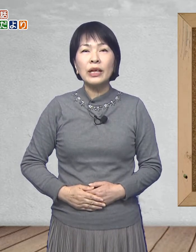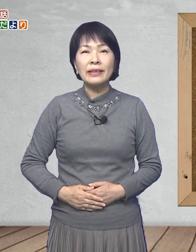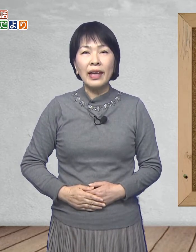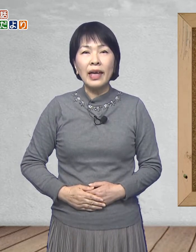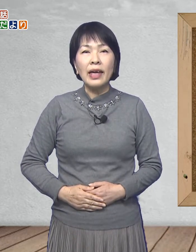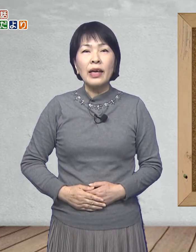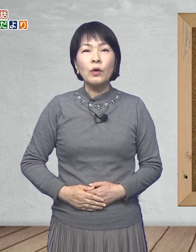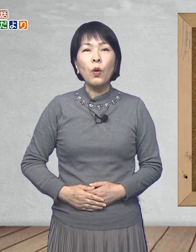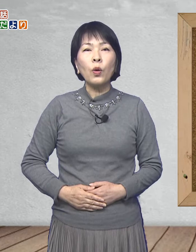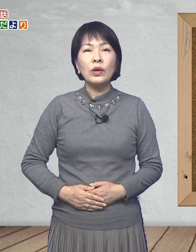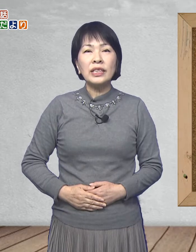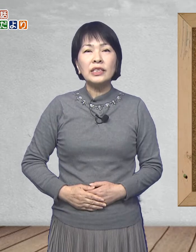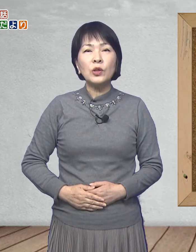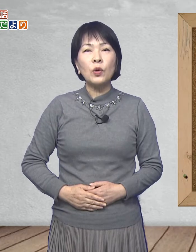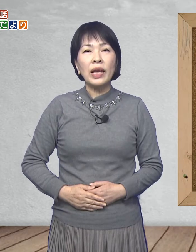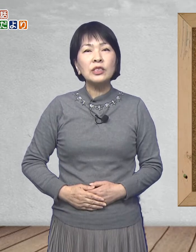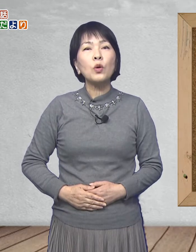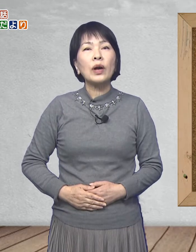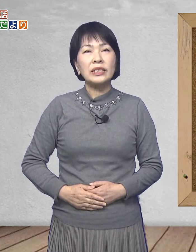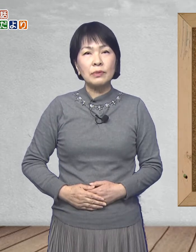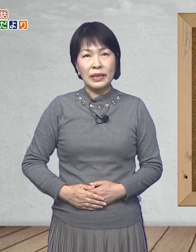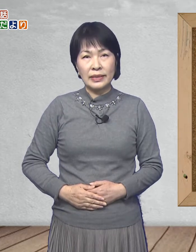て交互に上下に動かします。